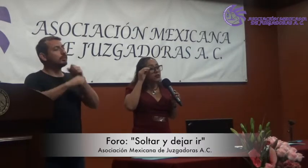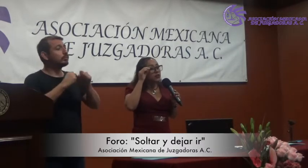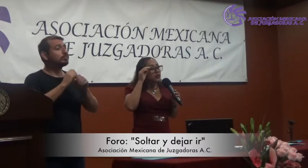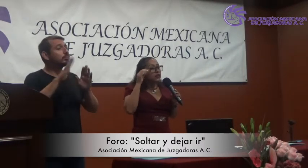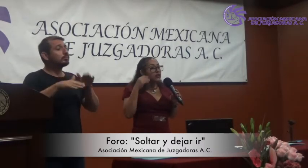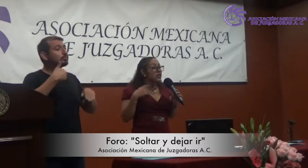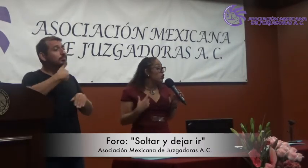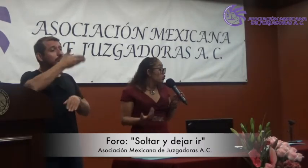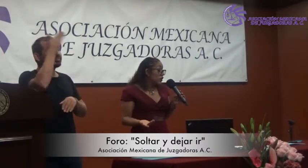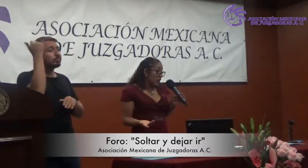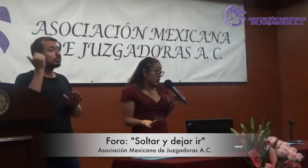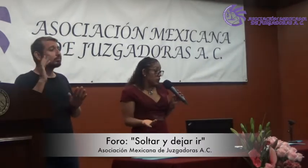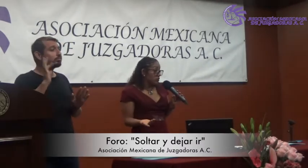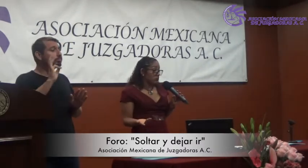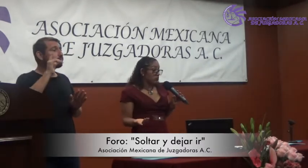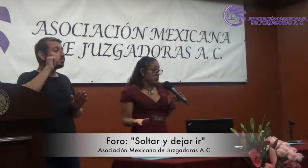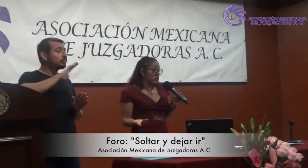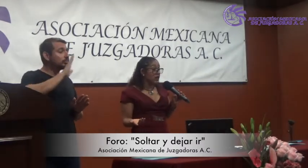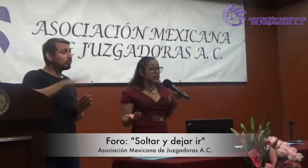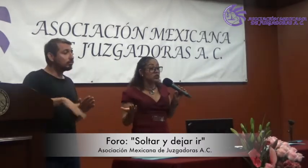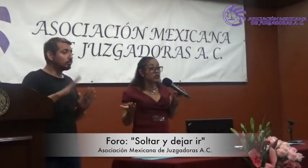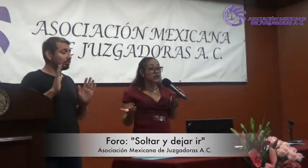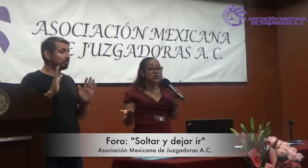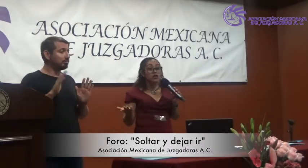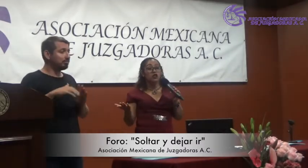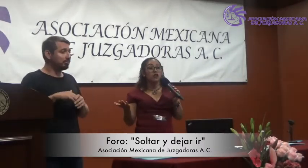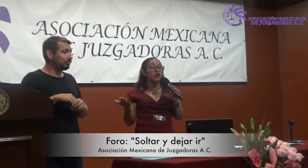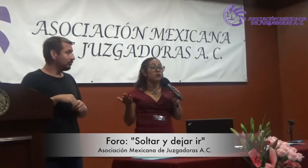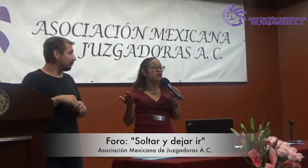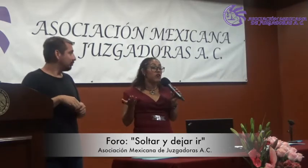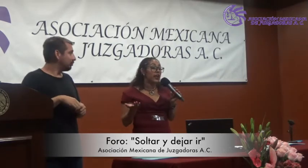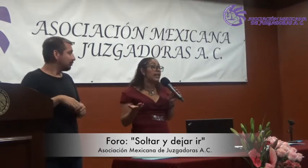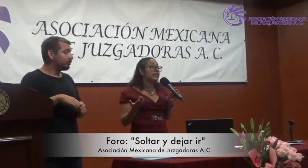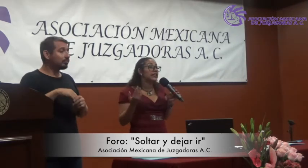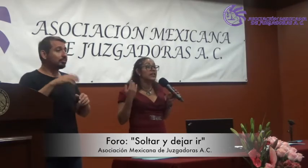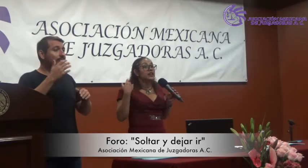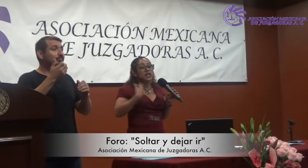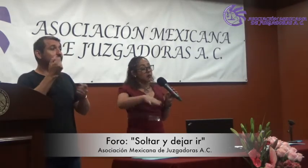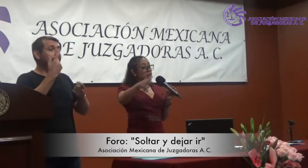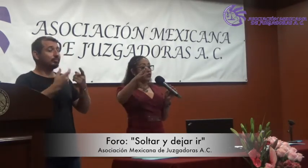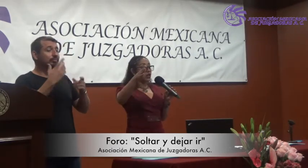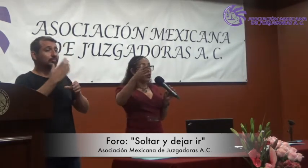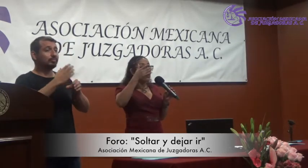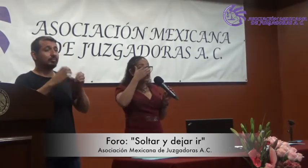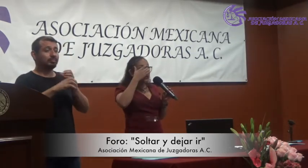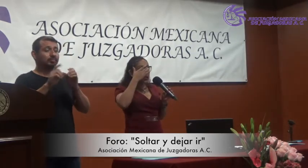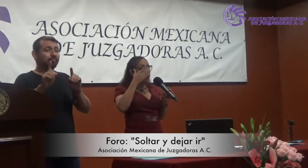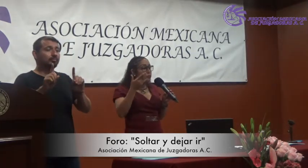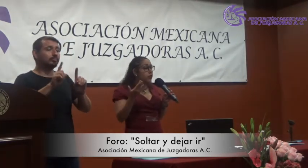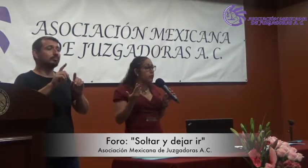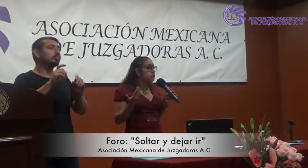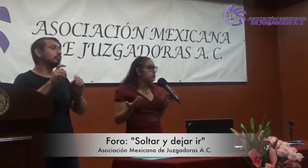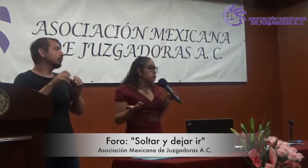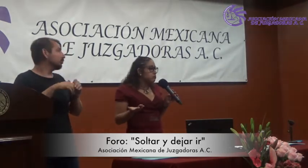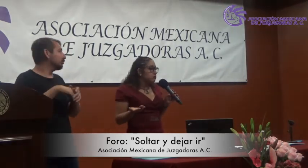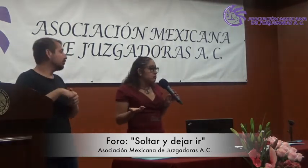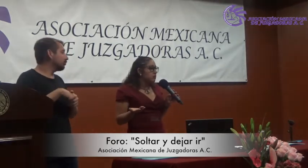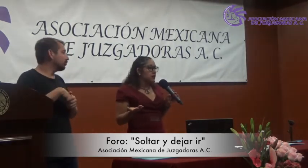¿no? Y ocurre que no, que las cosas se dan de una forma diferente y la persona dura más tiempo.